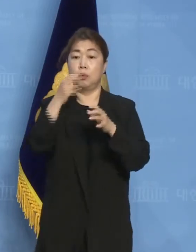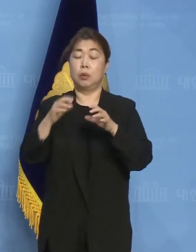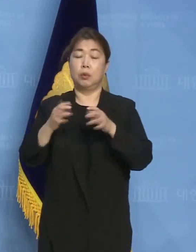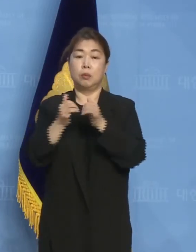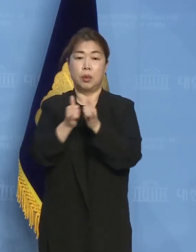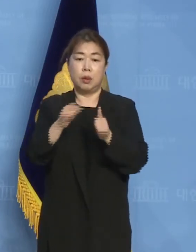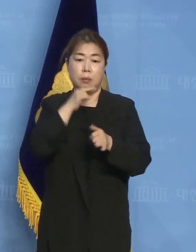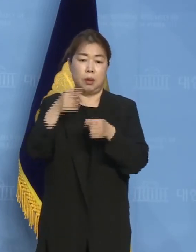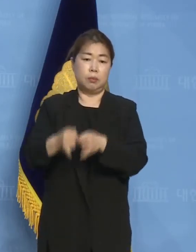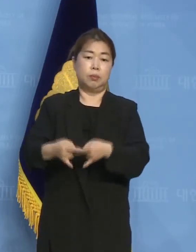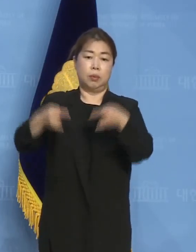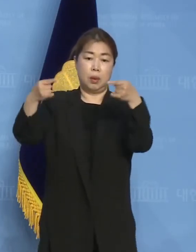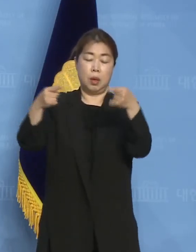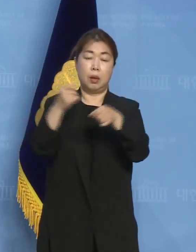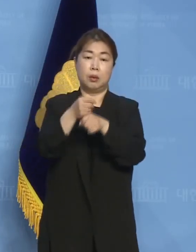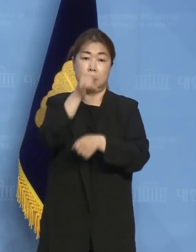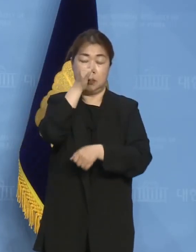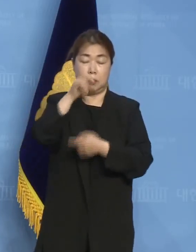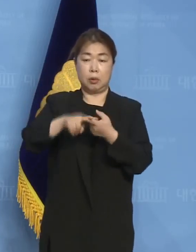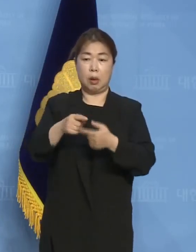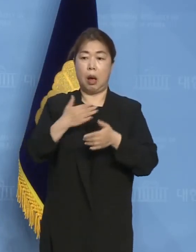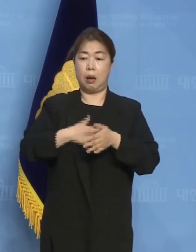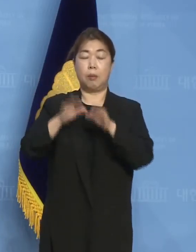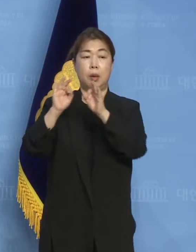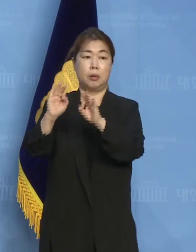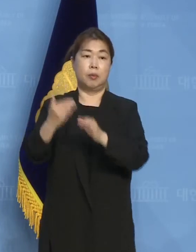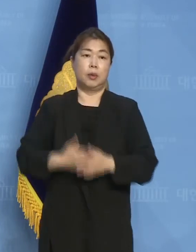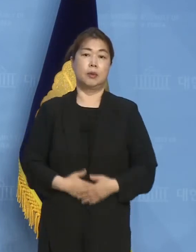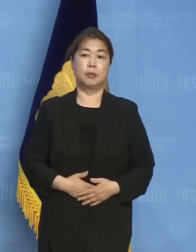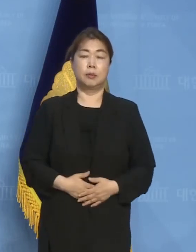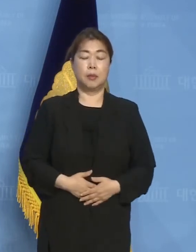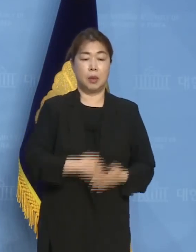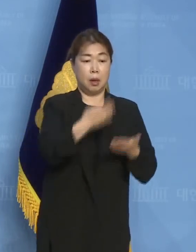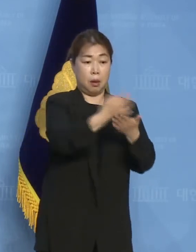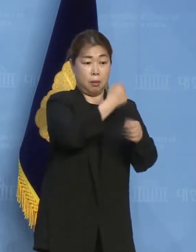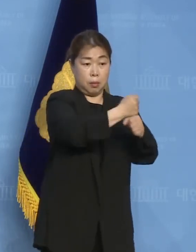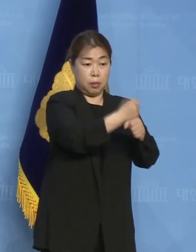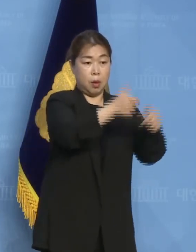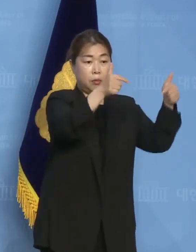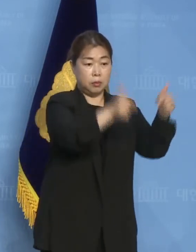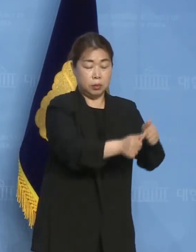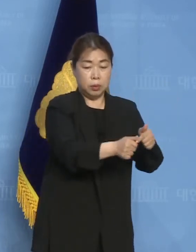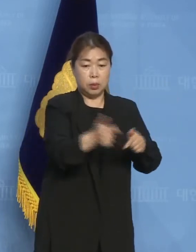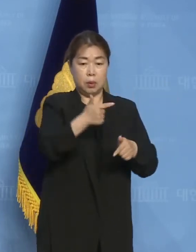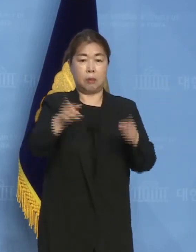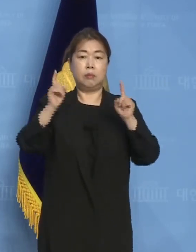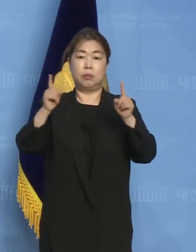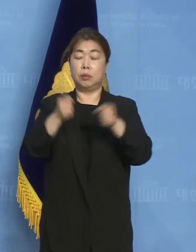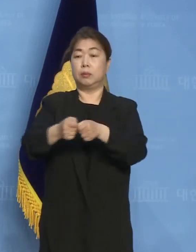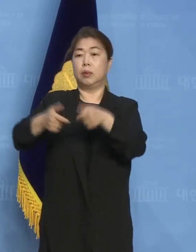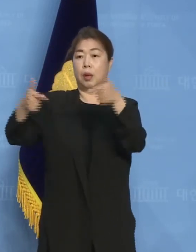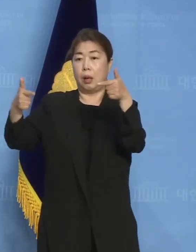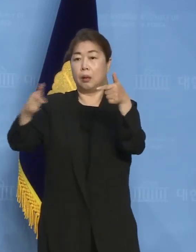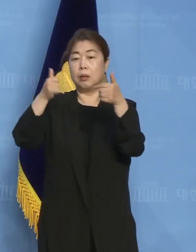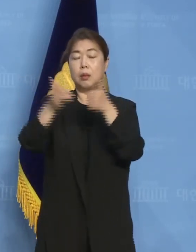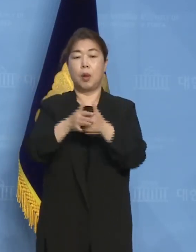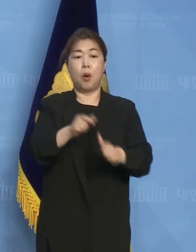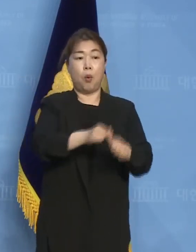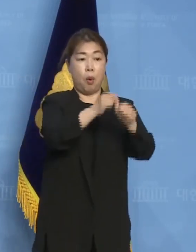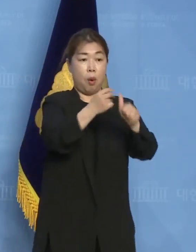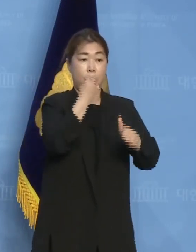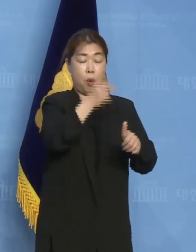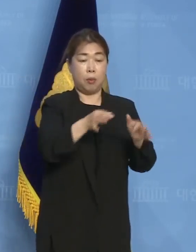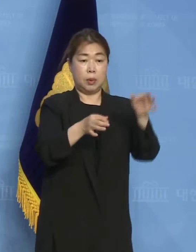빚이 늘어나고 있음을 직시해야 합니다. 생산 감소로 인한 대량 실업 사태가 발생해 고용보험